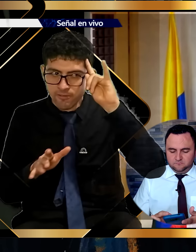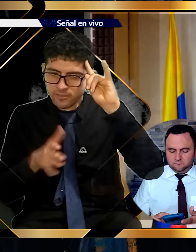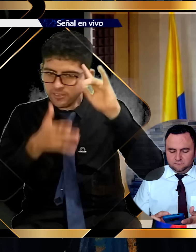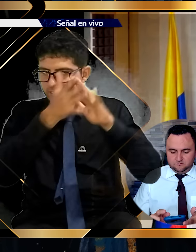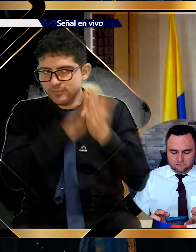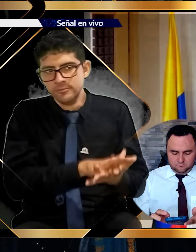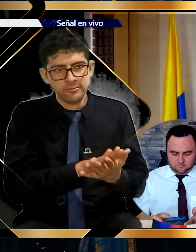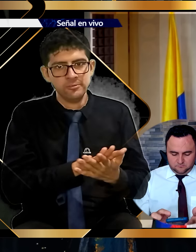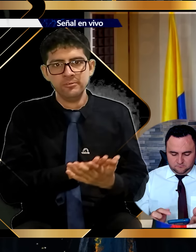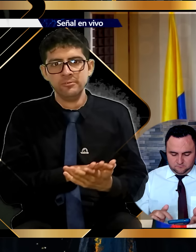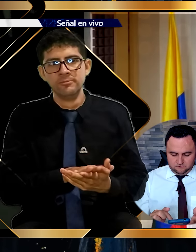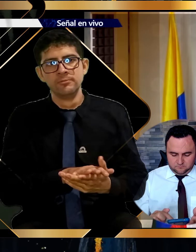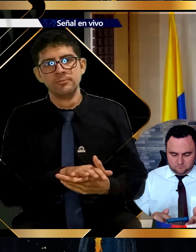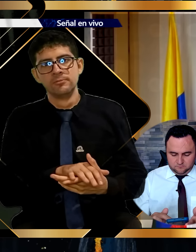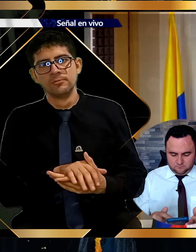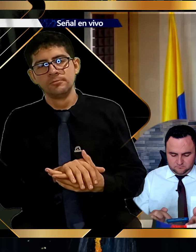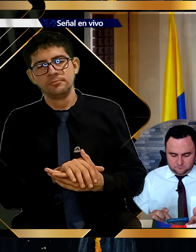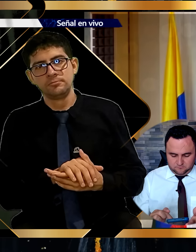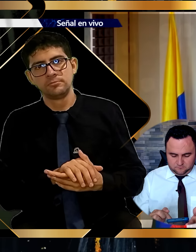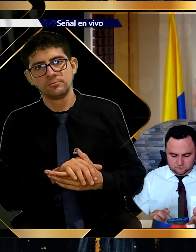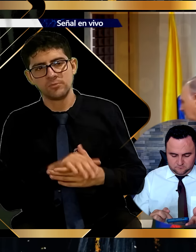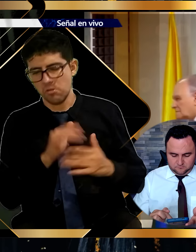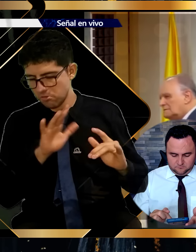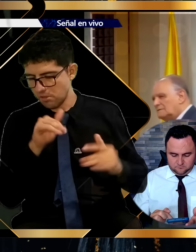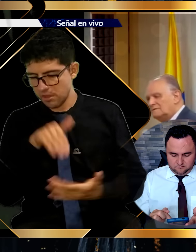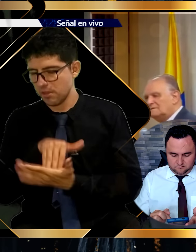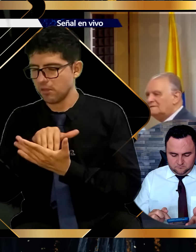Sí, pero estamos aquí perseverando.